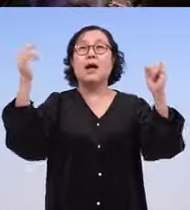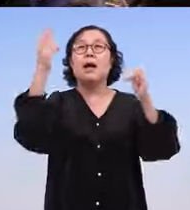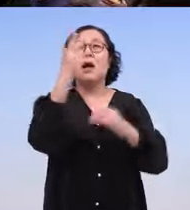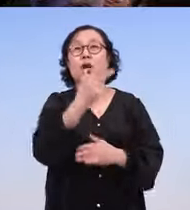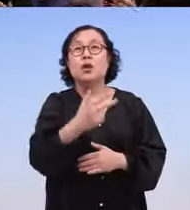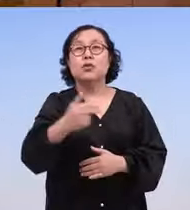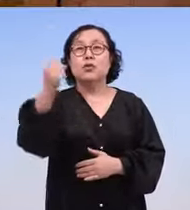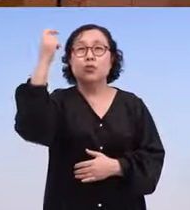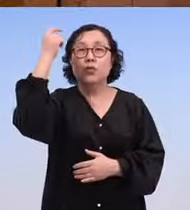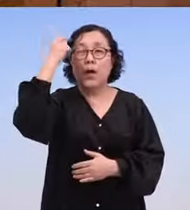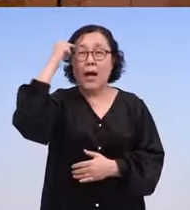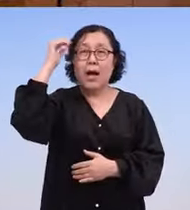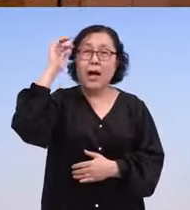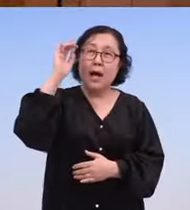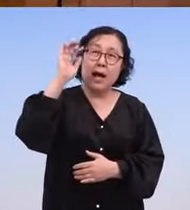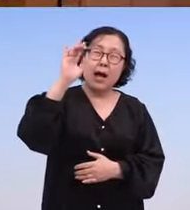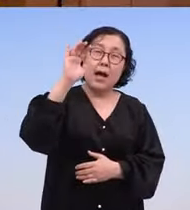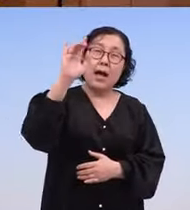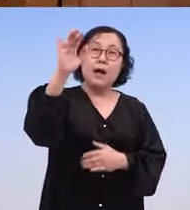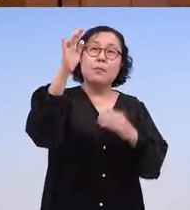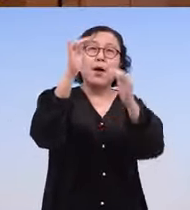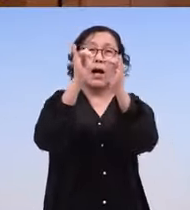앙모하는 자, 주